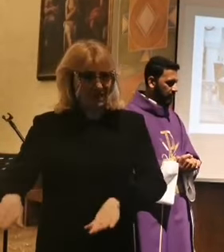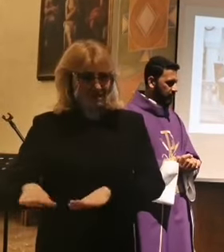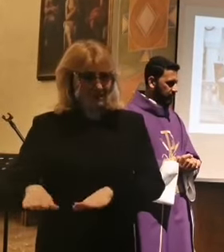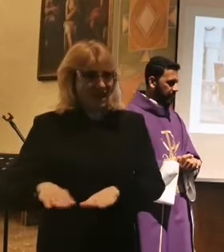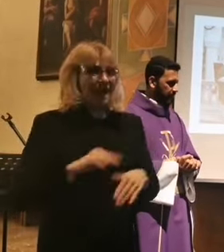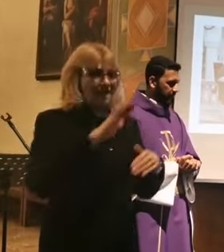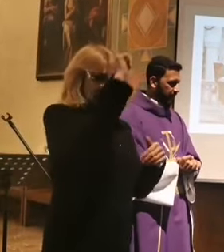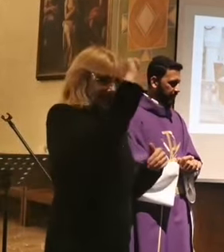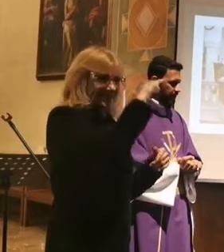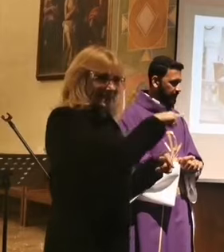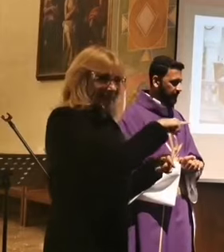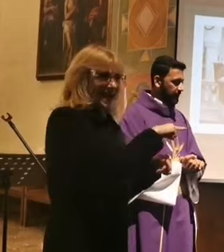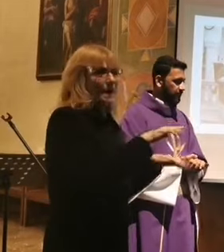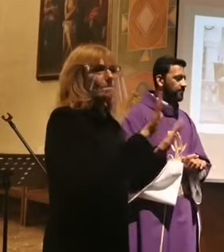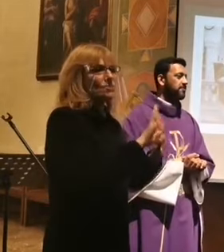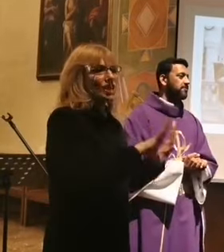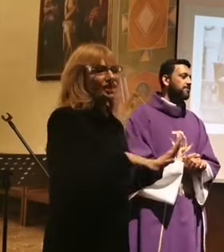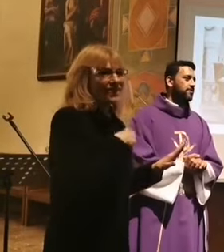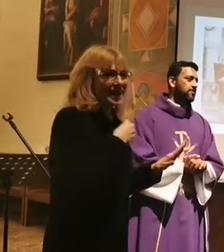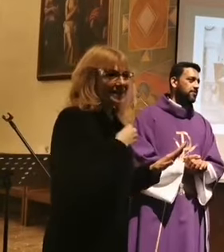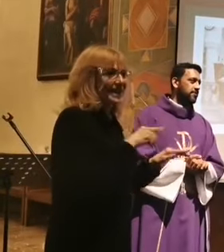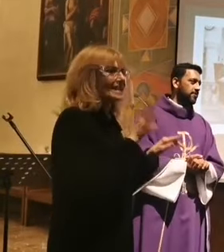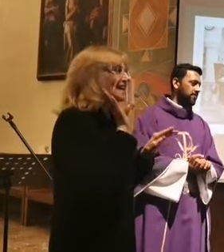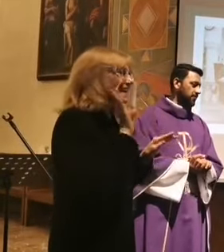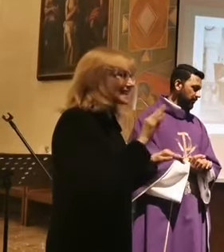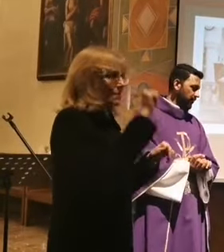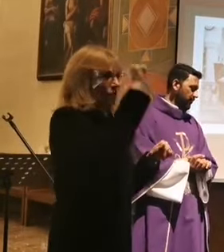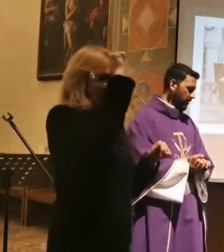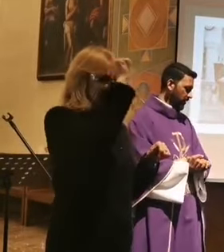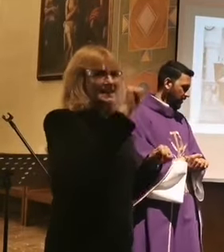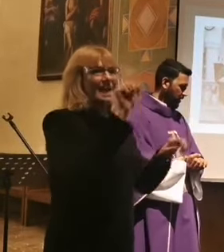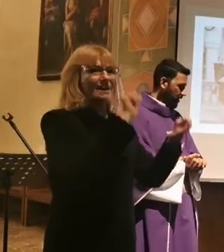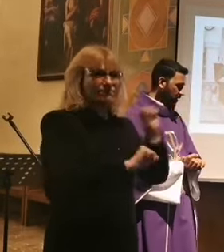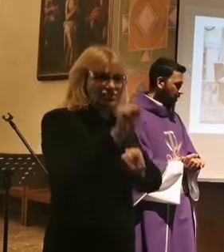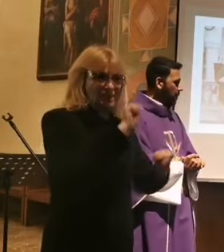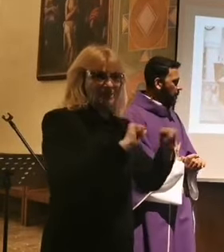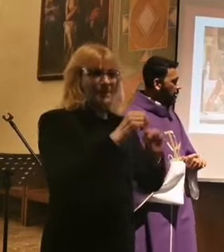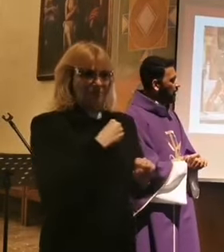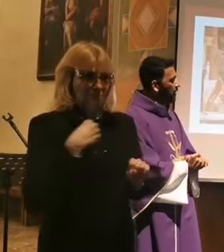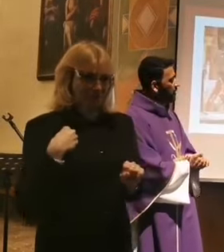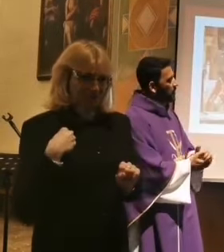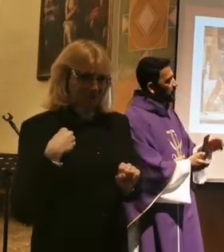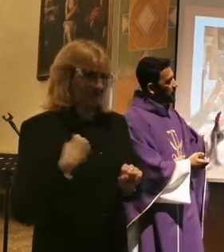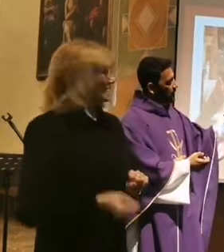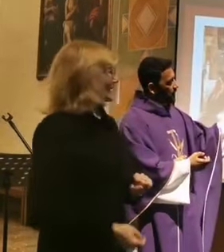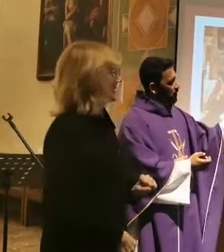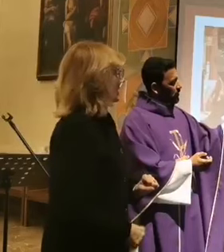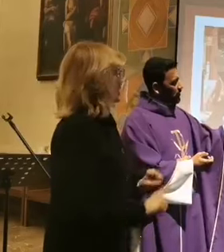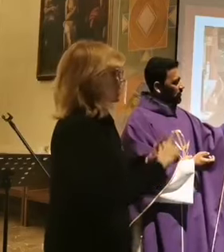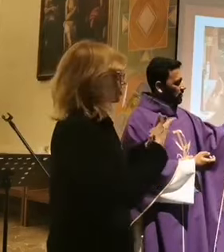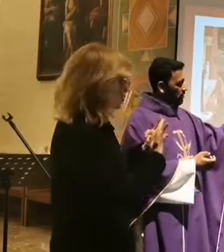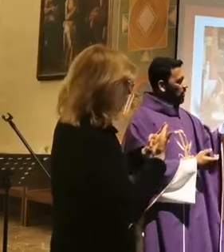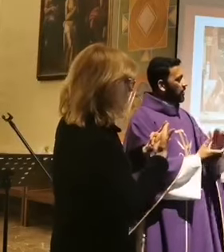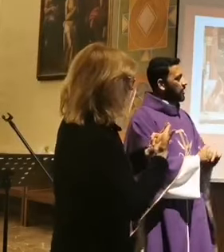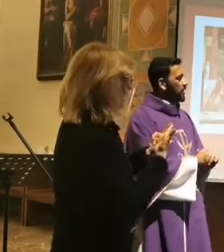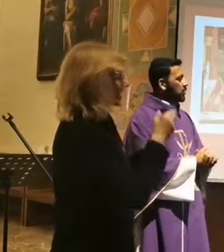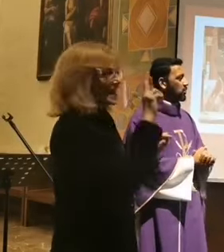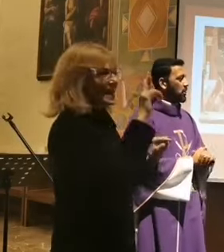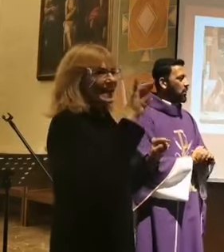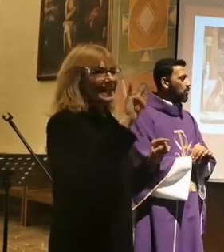taki sposób odprawia się mszę w Polsce, w Rzymie, w Indiach. A teraz drugi ryt, który jest konkretnie